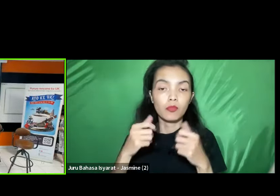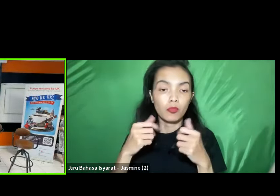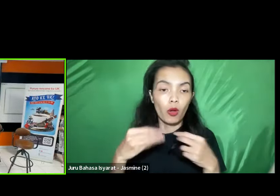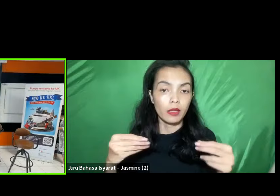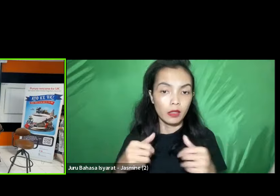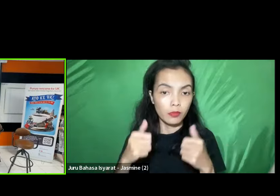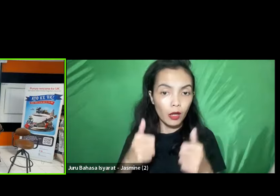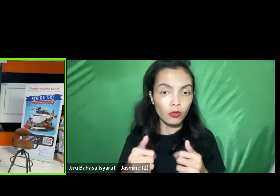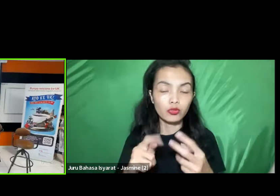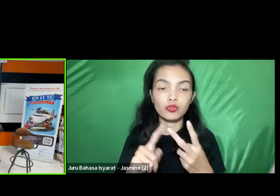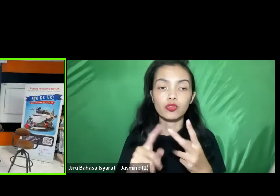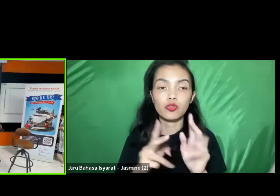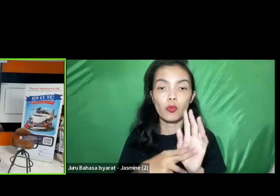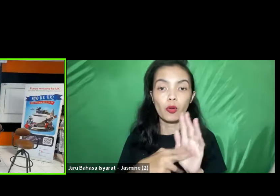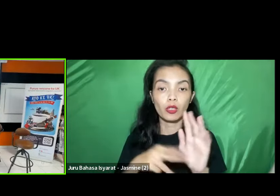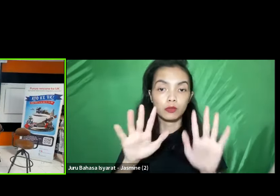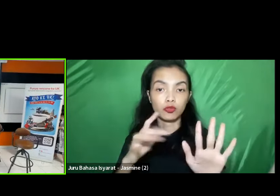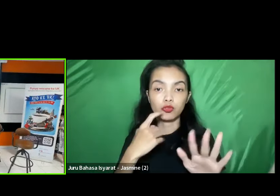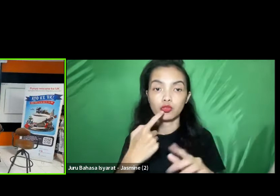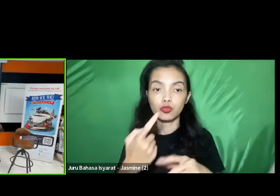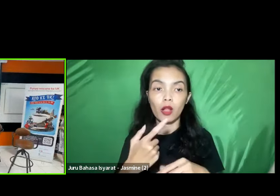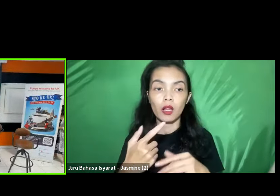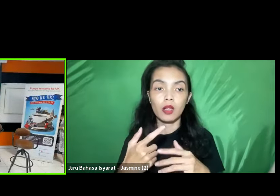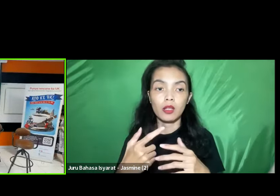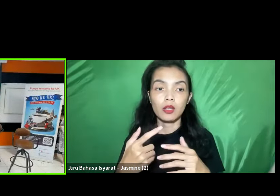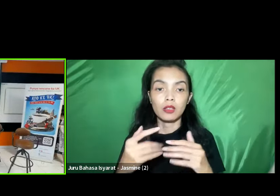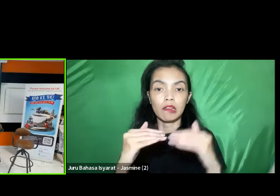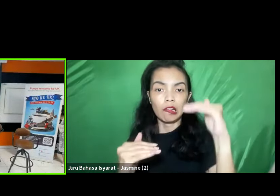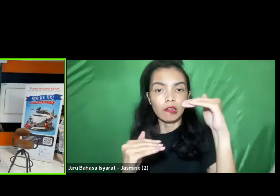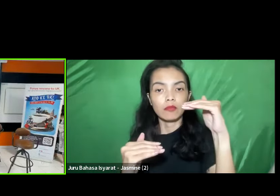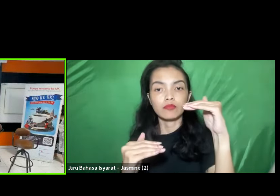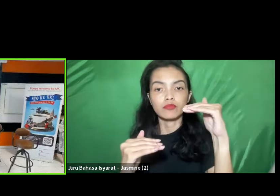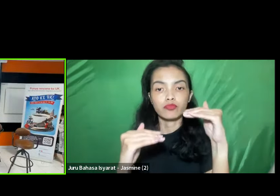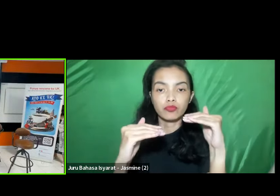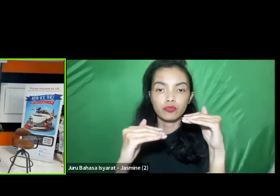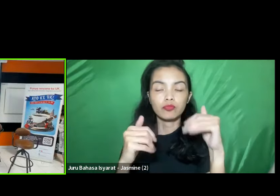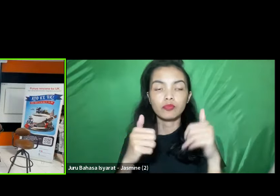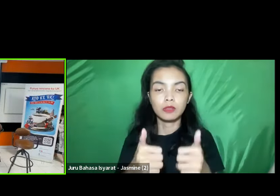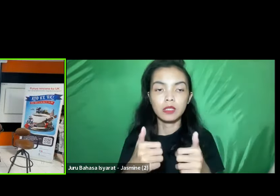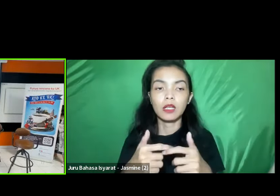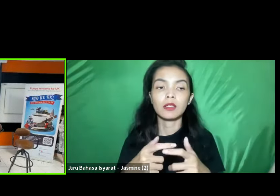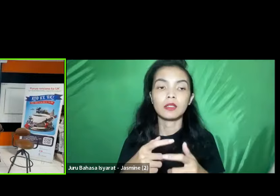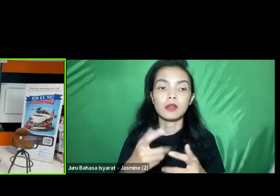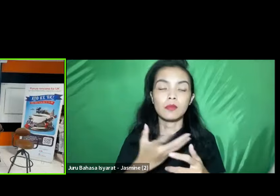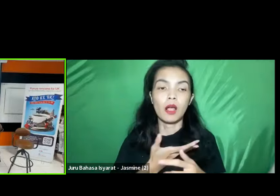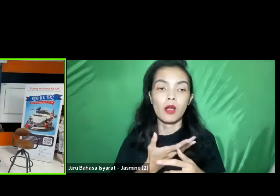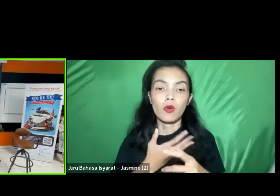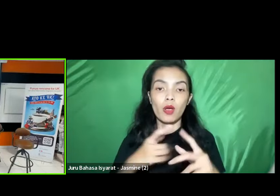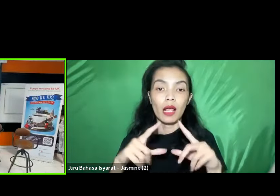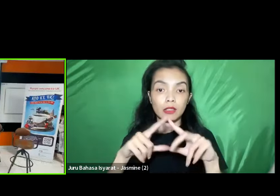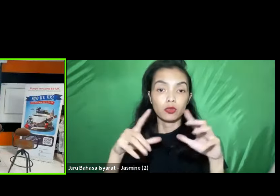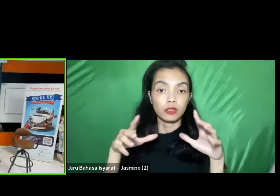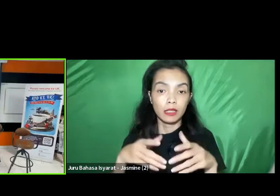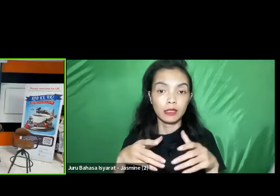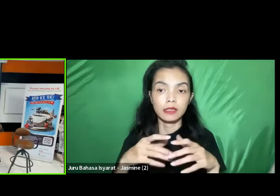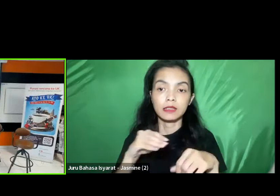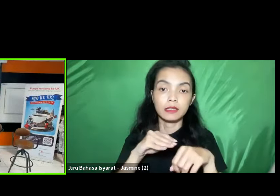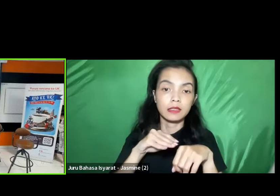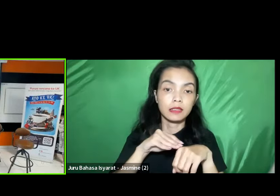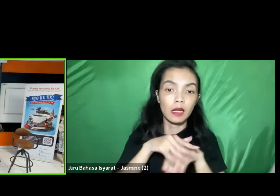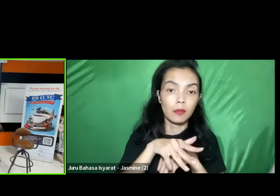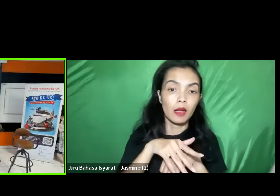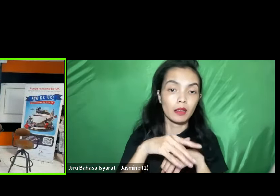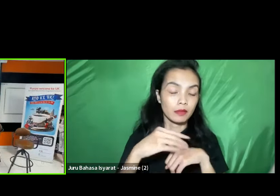eh untuk eh apa reducing inequality Jadi kita pengin itu eh asosiasi kita juga engak hanya ber ampak buat